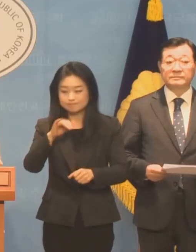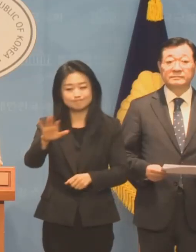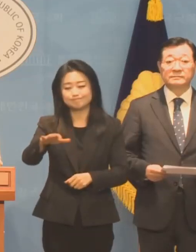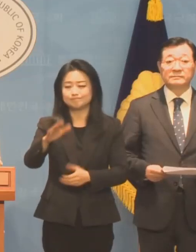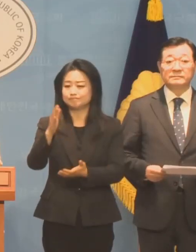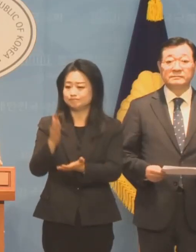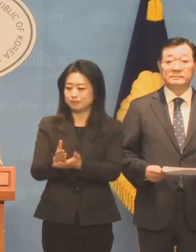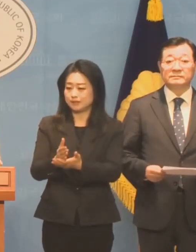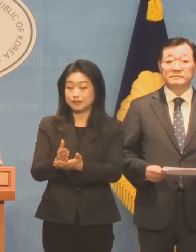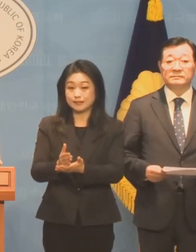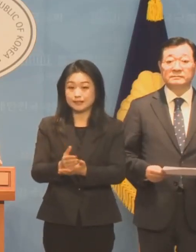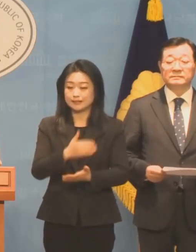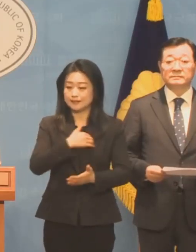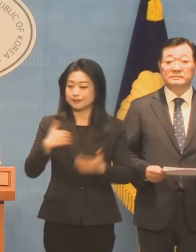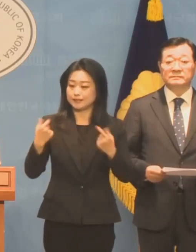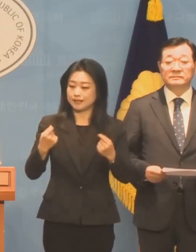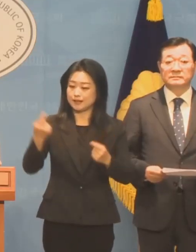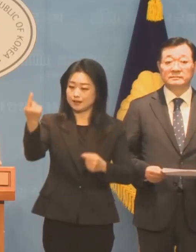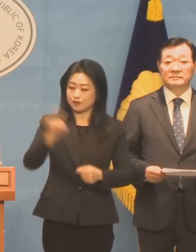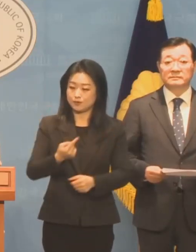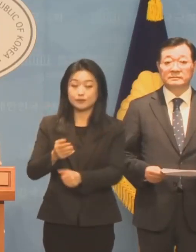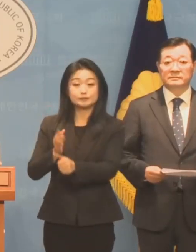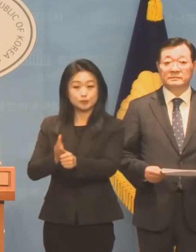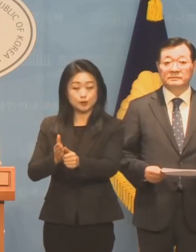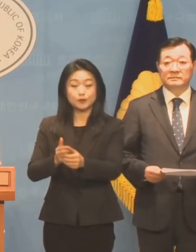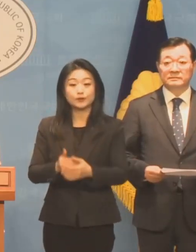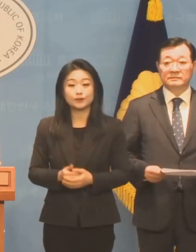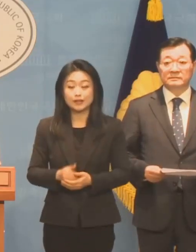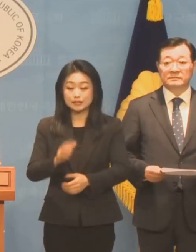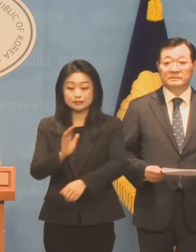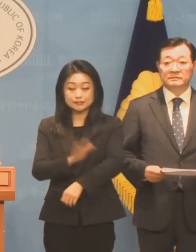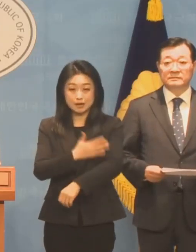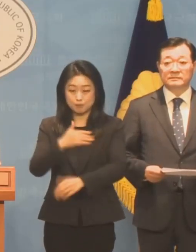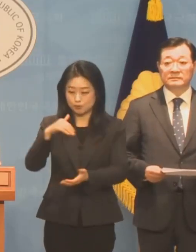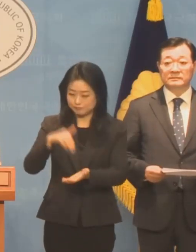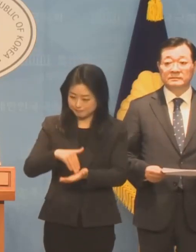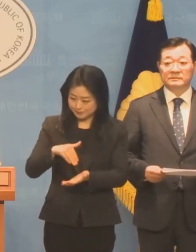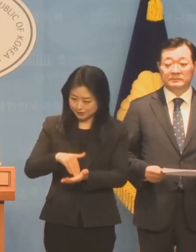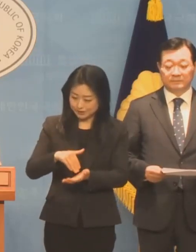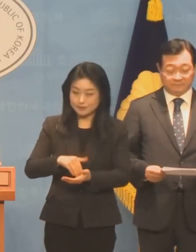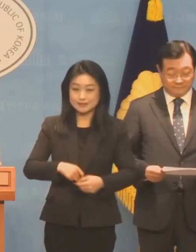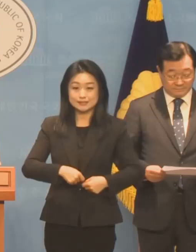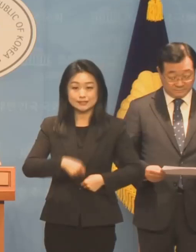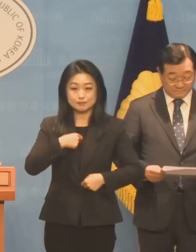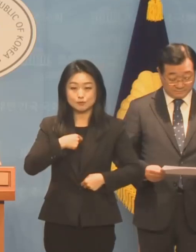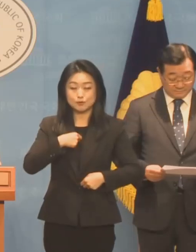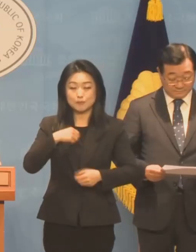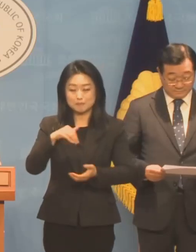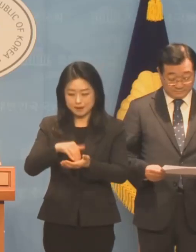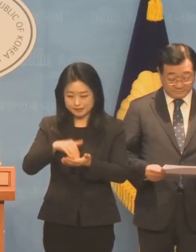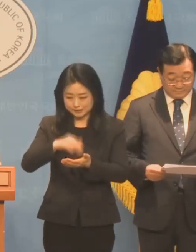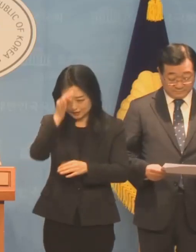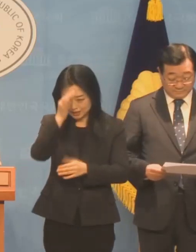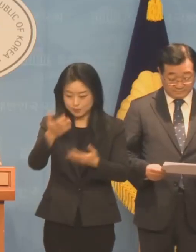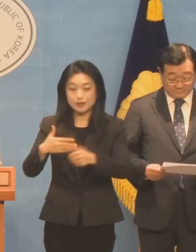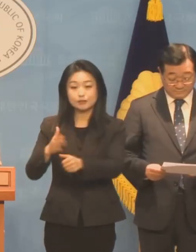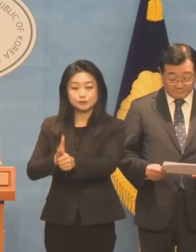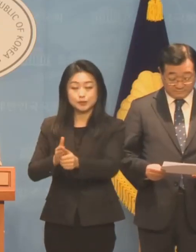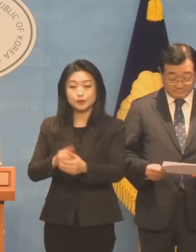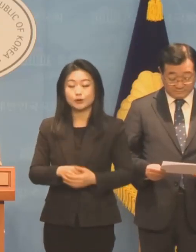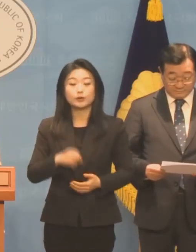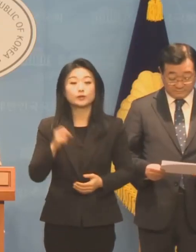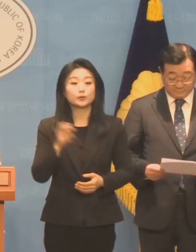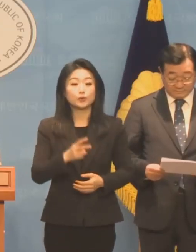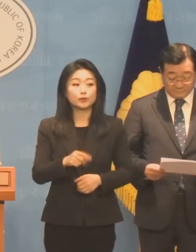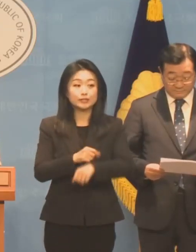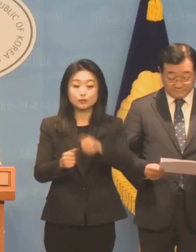당당히 국정조사에 임함으로써 늦게나마 잘못을 뉘우치고 진심으로 반성하기 바랍니다.